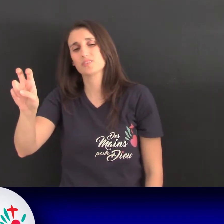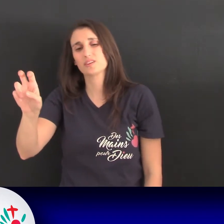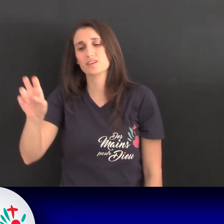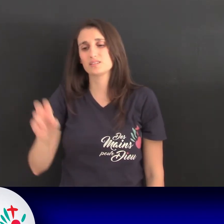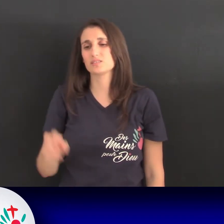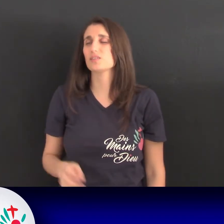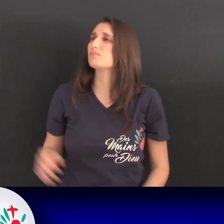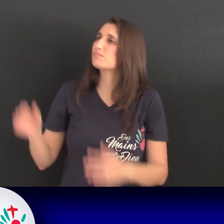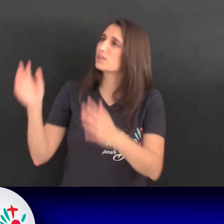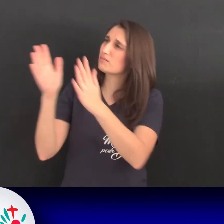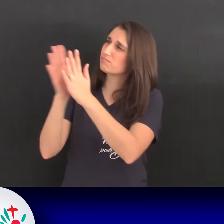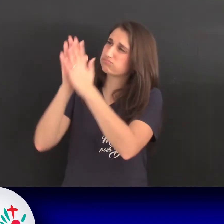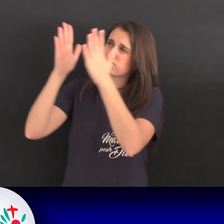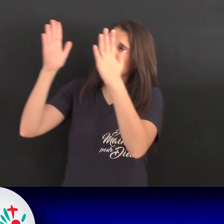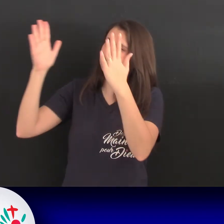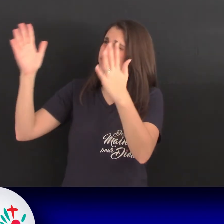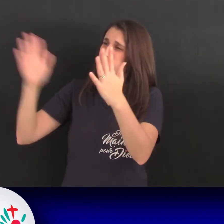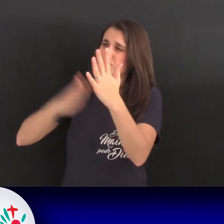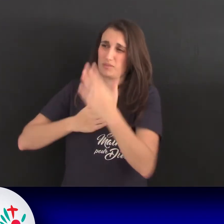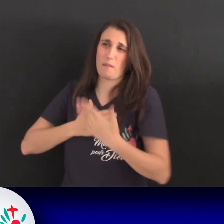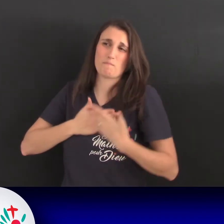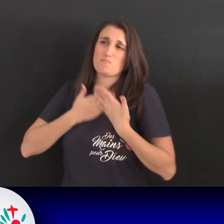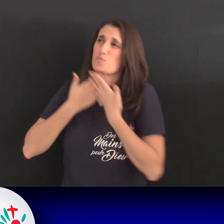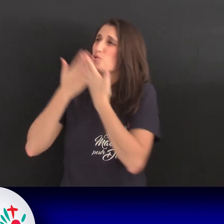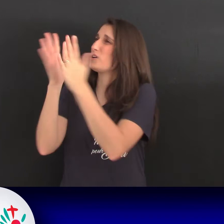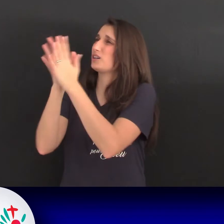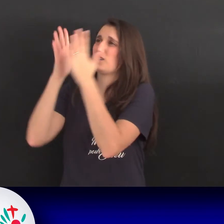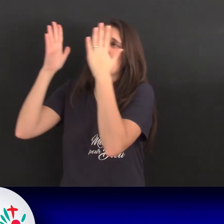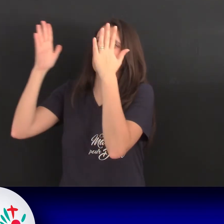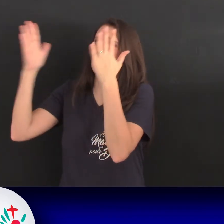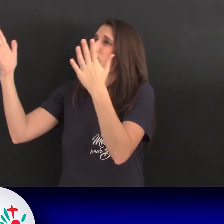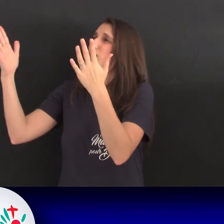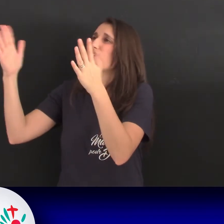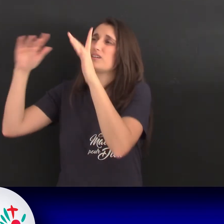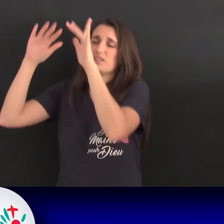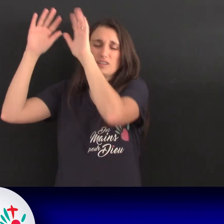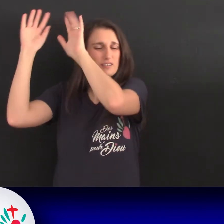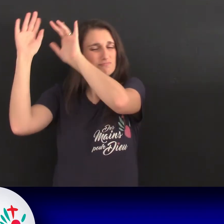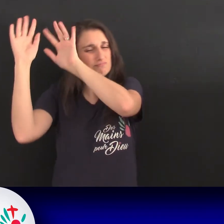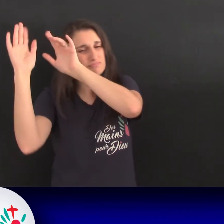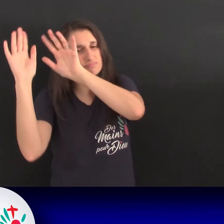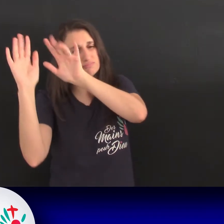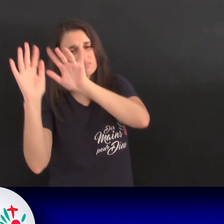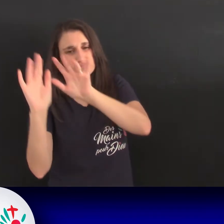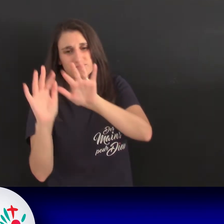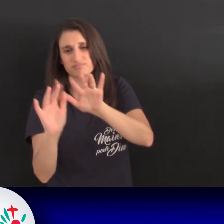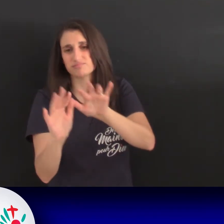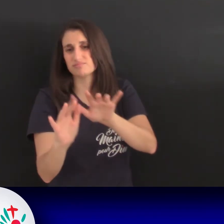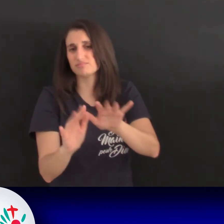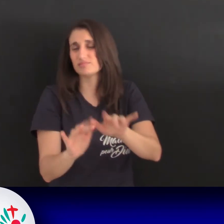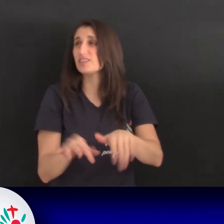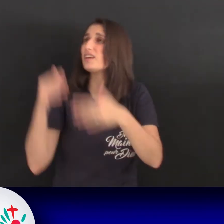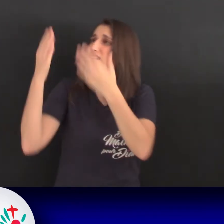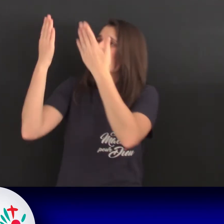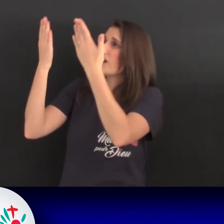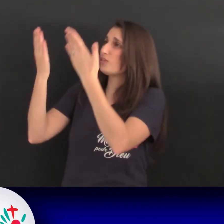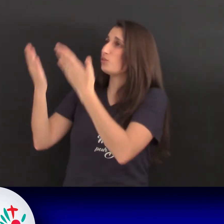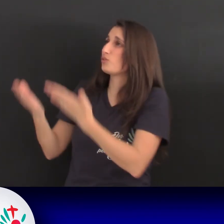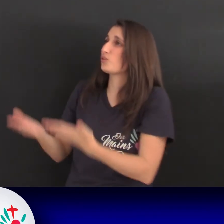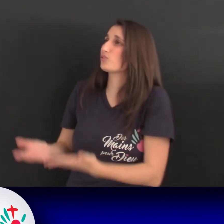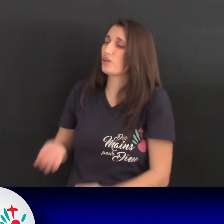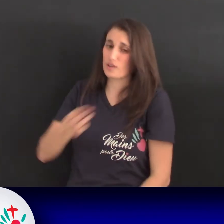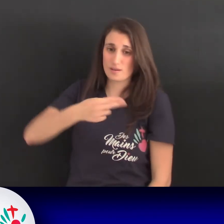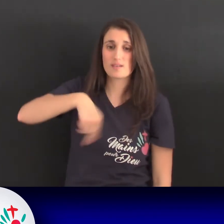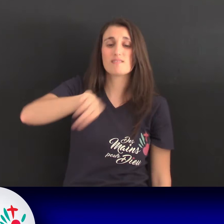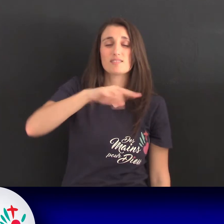croix. Grand est l'amour versé pour nous,